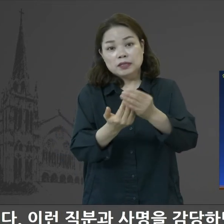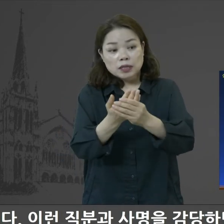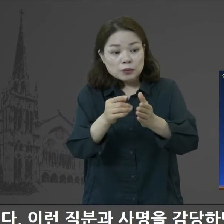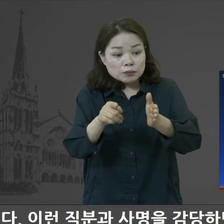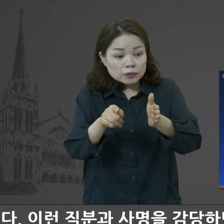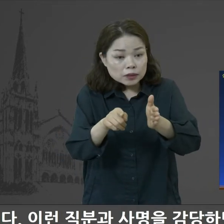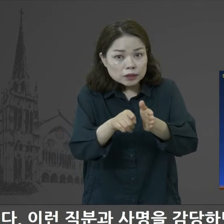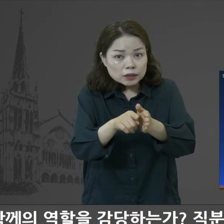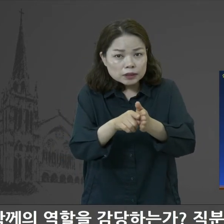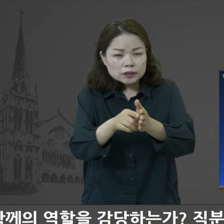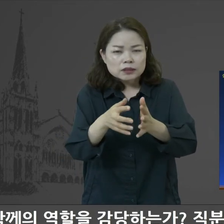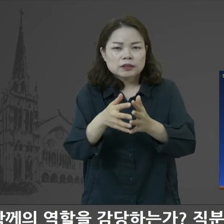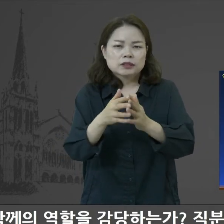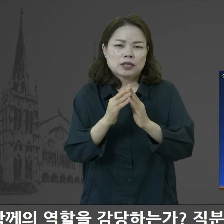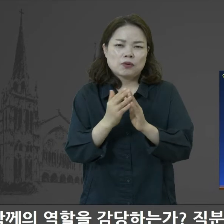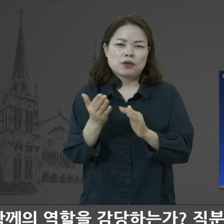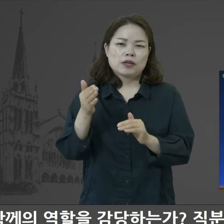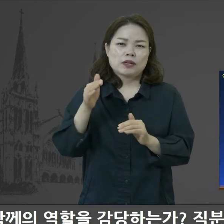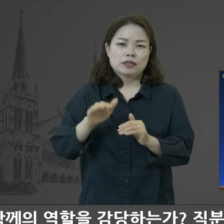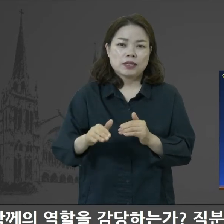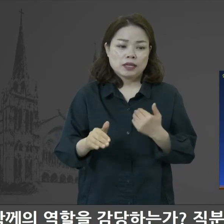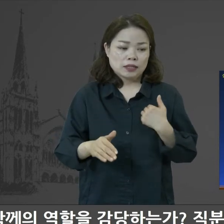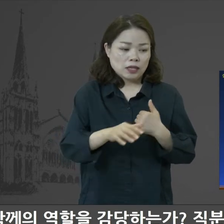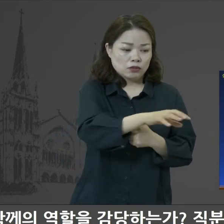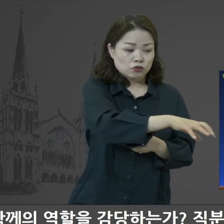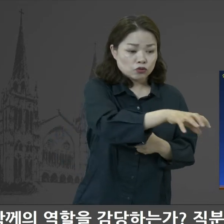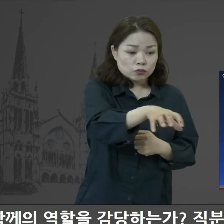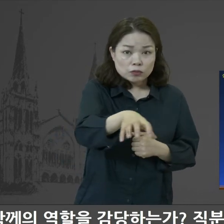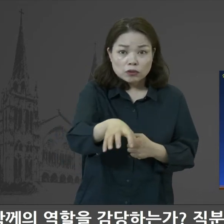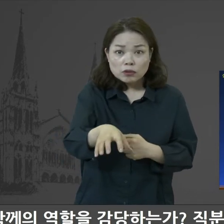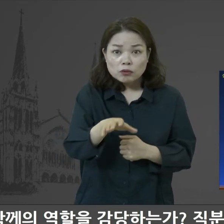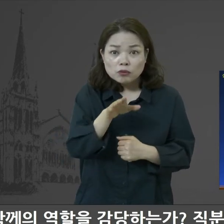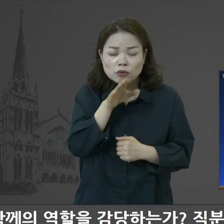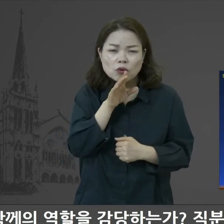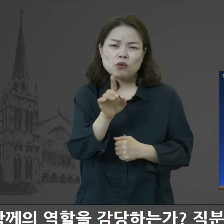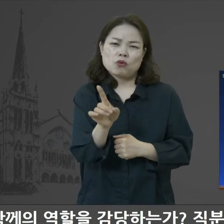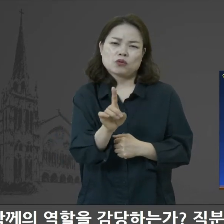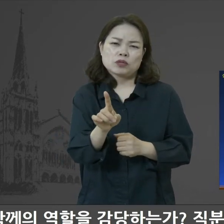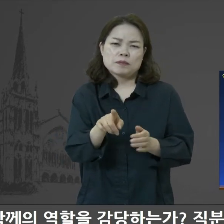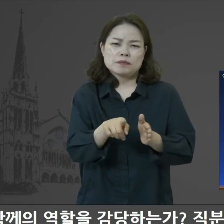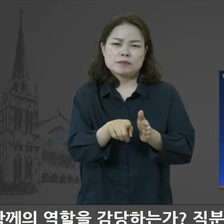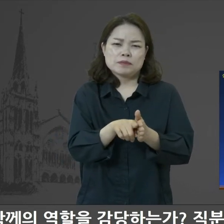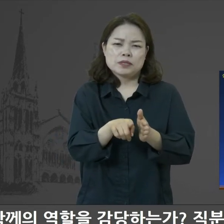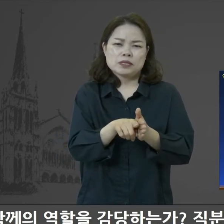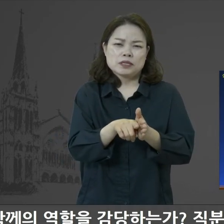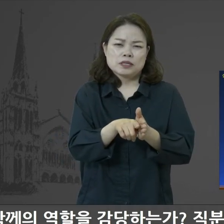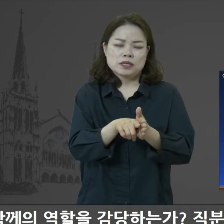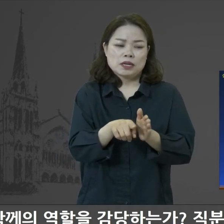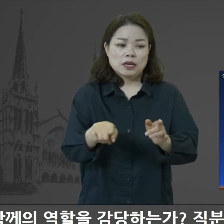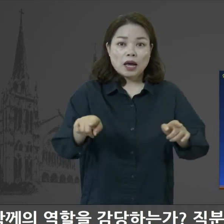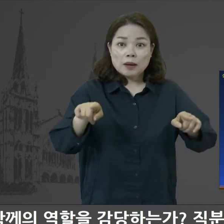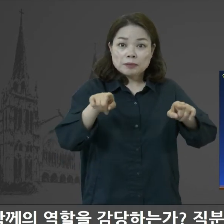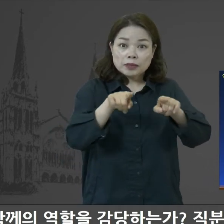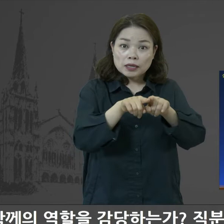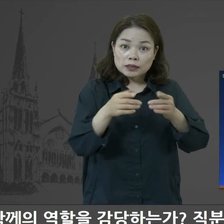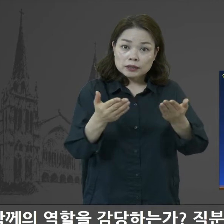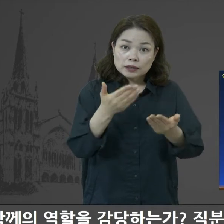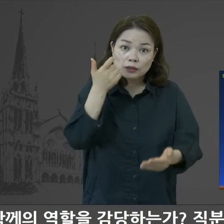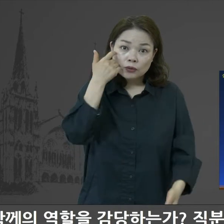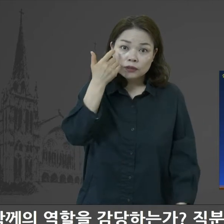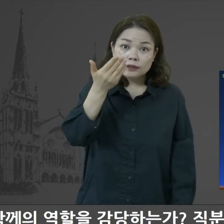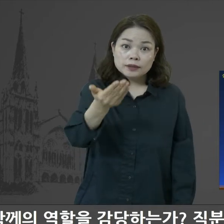믿음의 동역자들이 세워져야 되는데, 내 주변엔 과연 어떠한 믿음의 동역자들이 함께 일하고